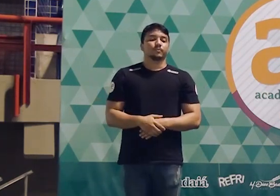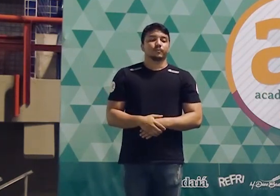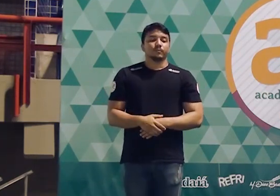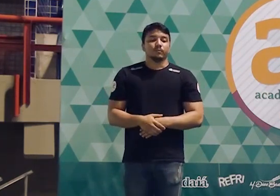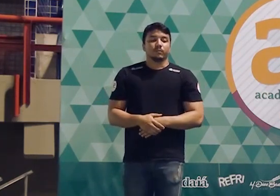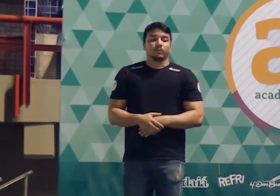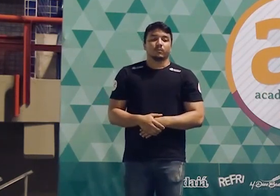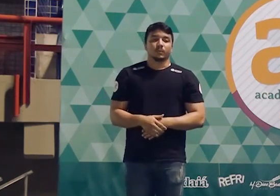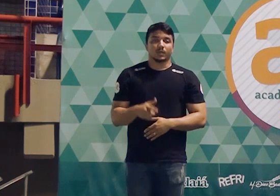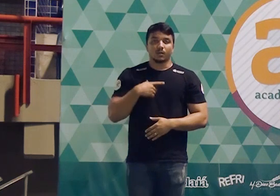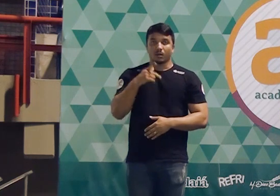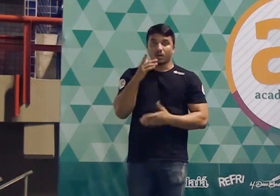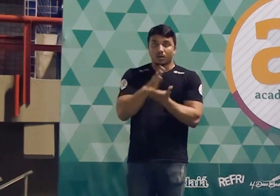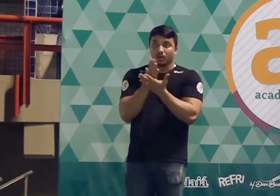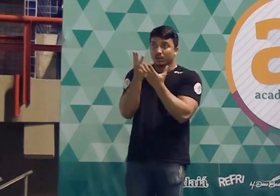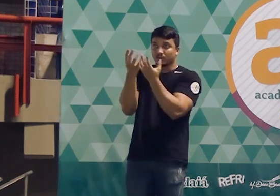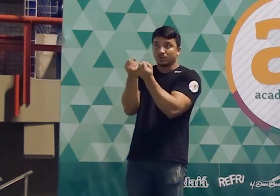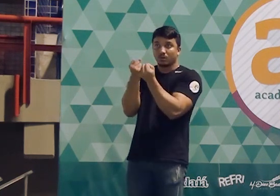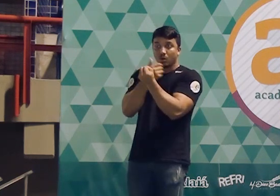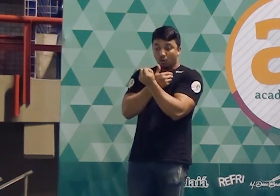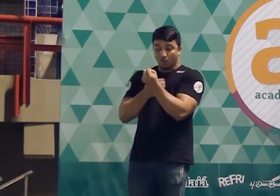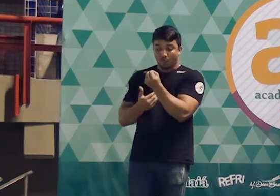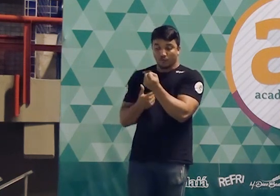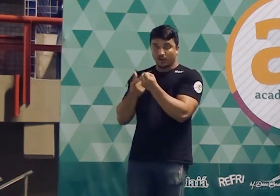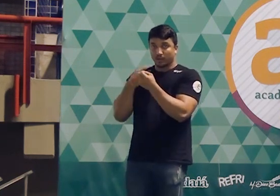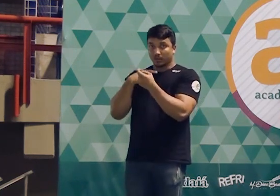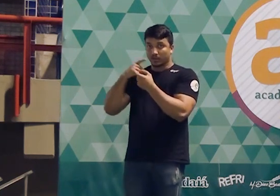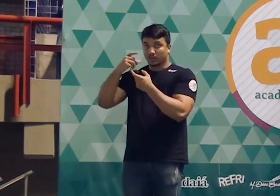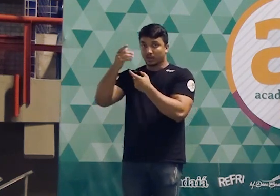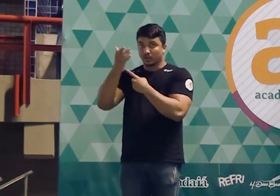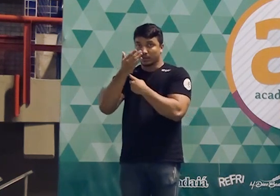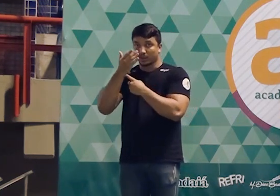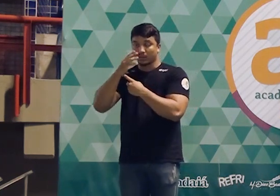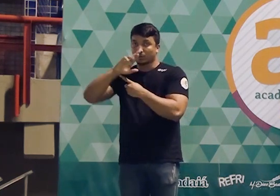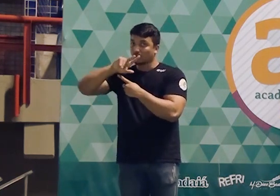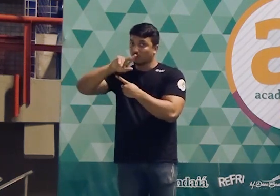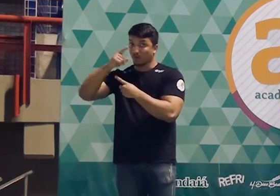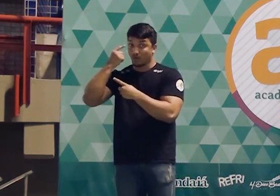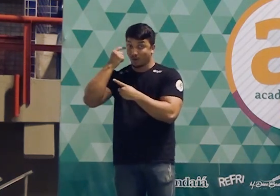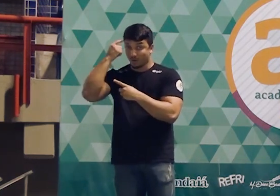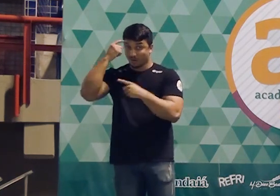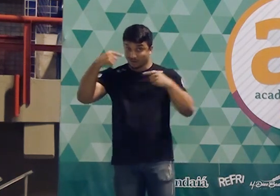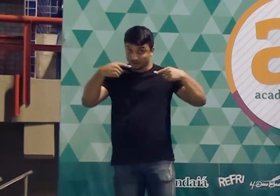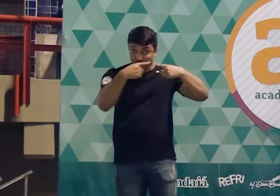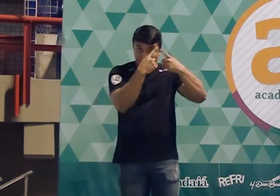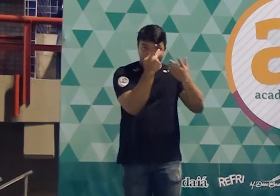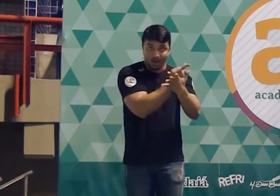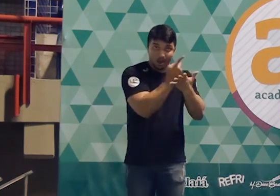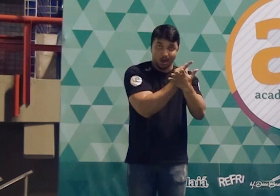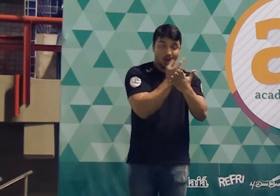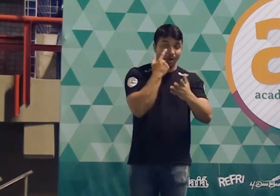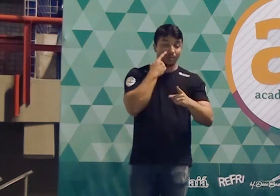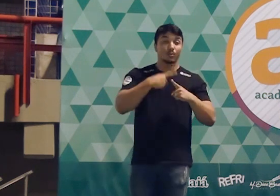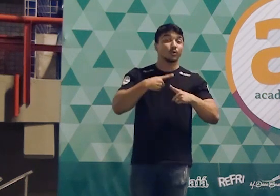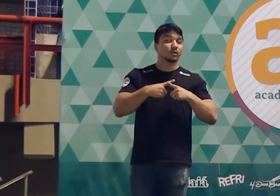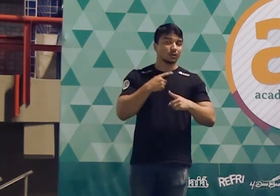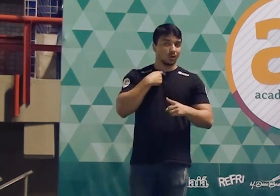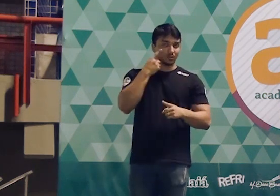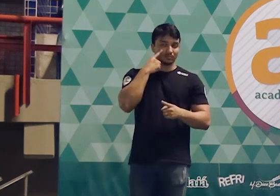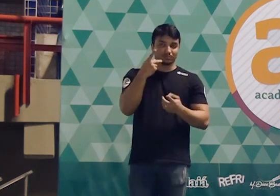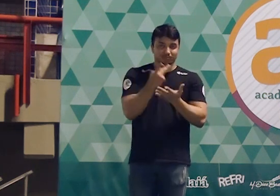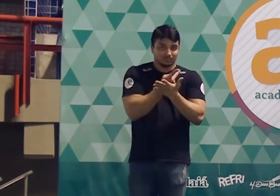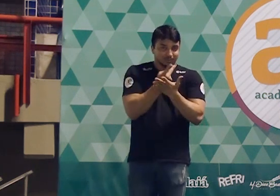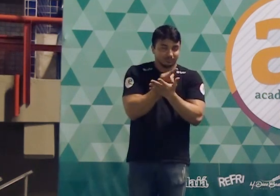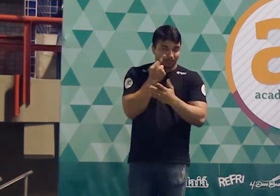Muita gente vai marcar os subsídios governamentais. Mas olha como ele casou errado as duas informações. Olha como ele